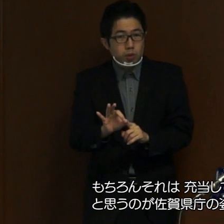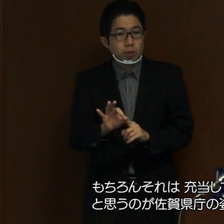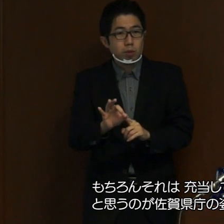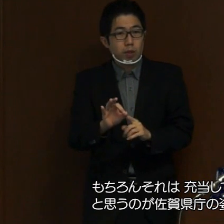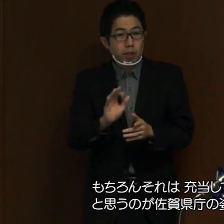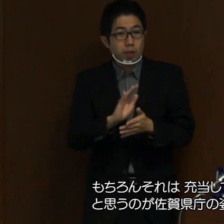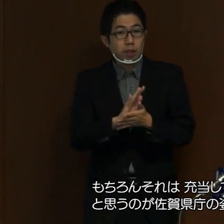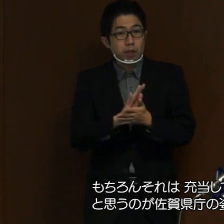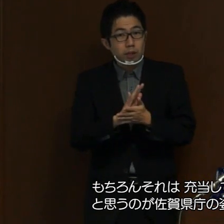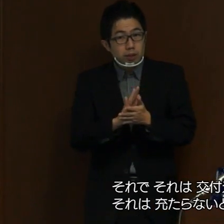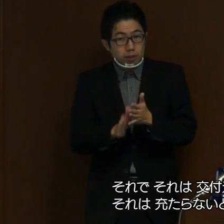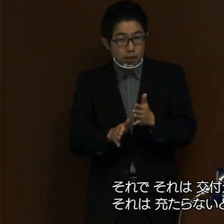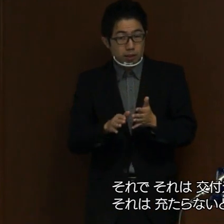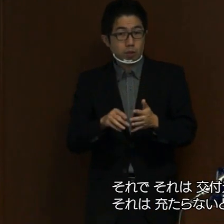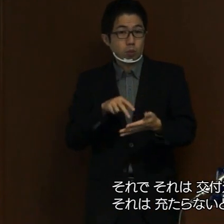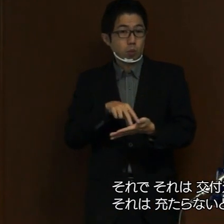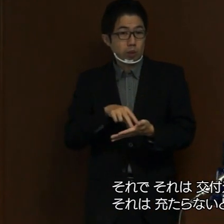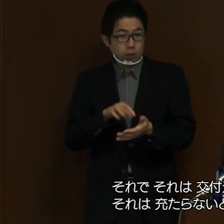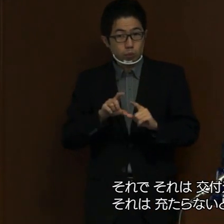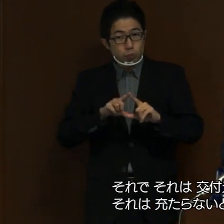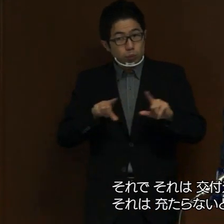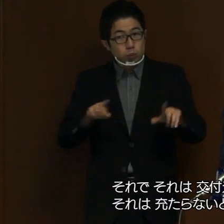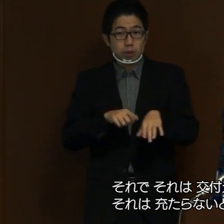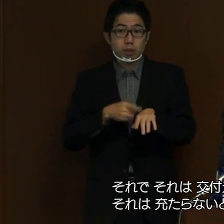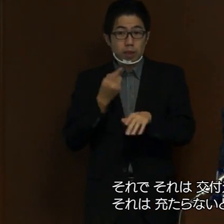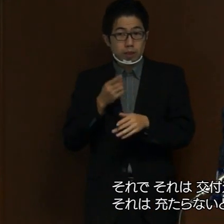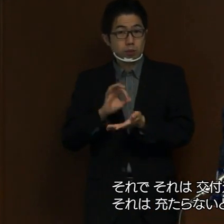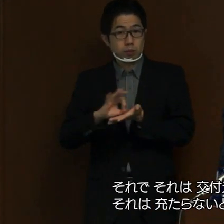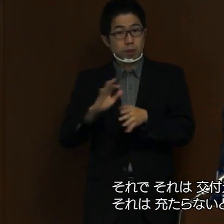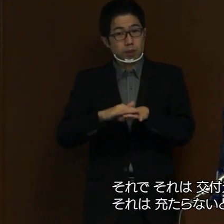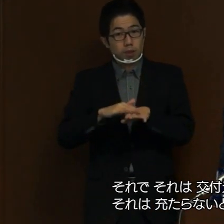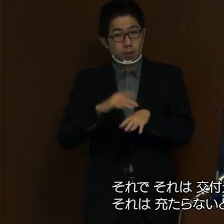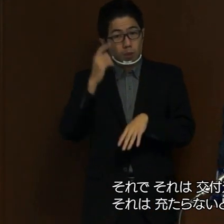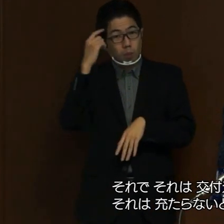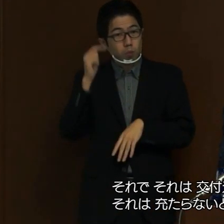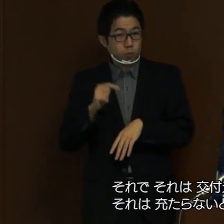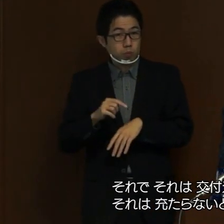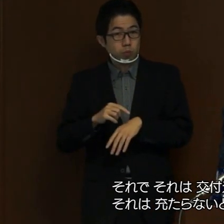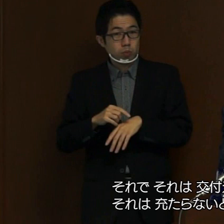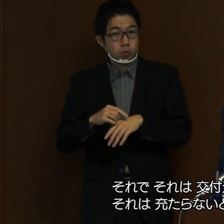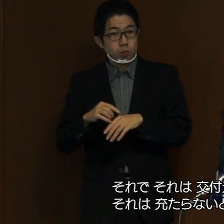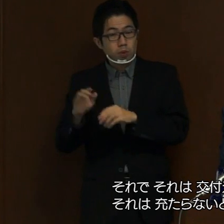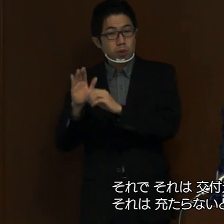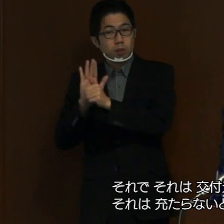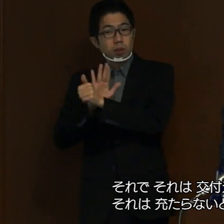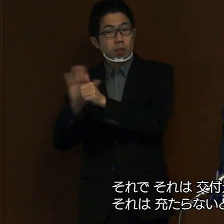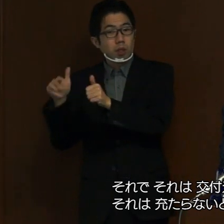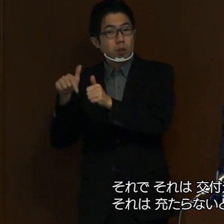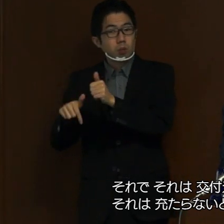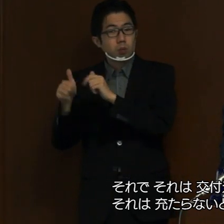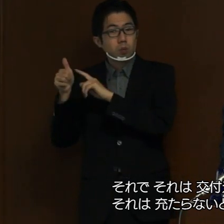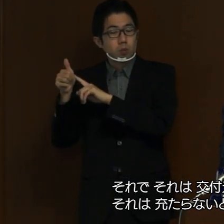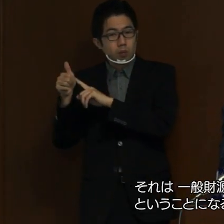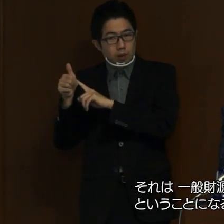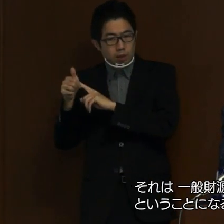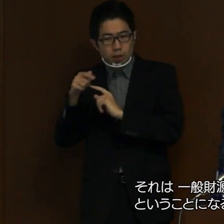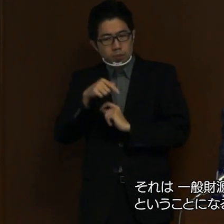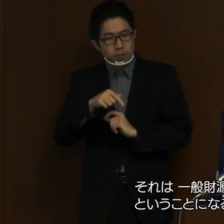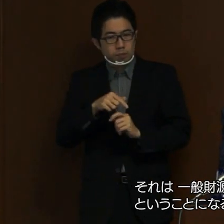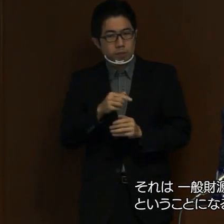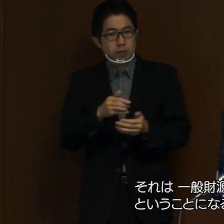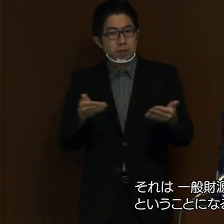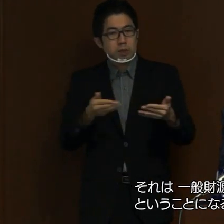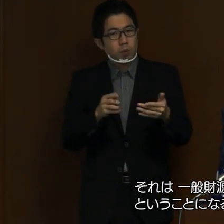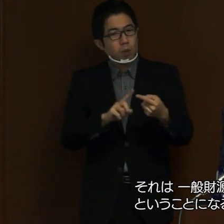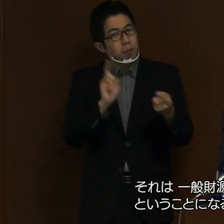賀県庁として自然だと思うんですね。でそれで、それは交付元の内閣府がそれは当たらないということになれば、それは